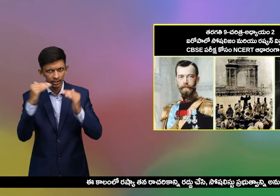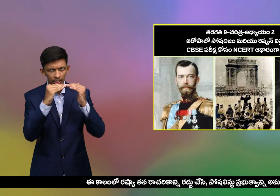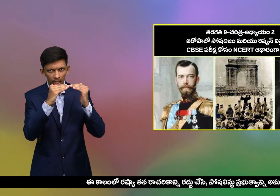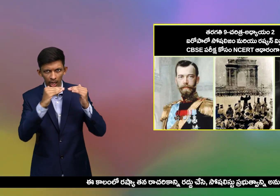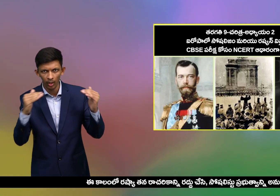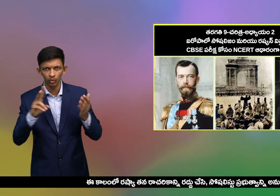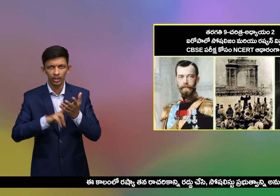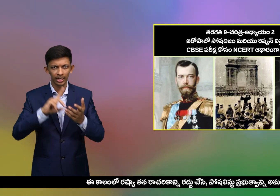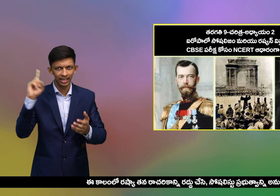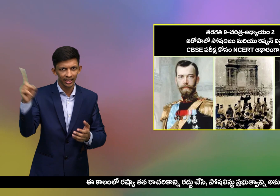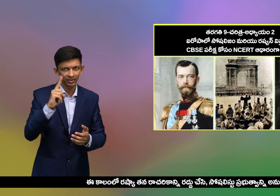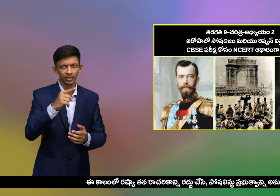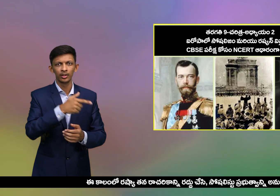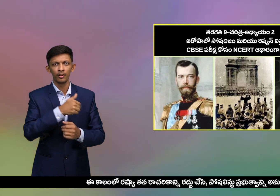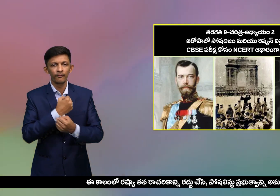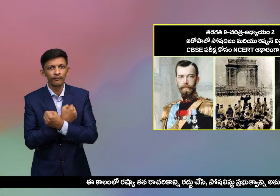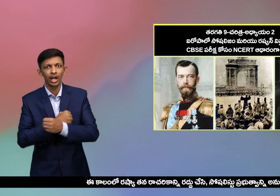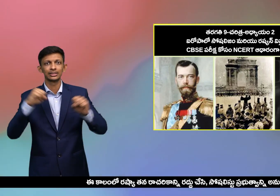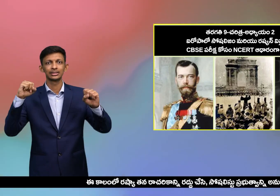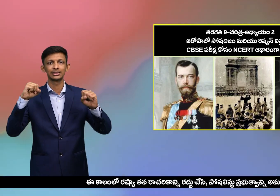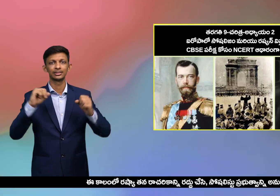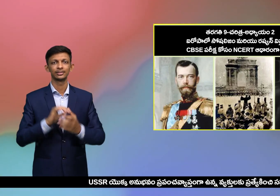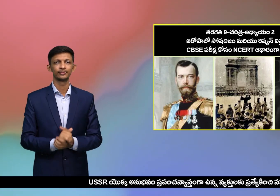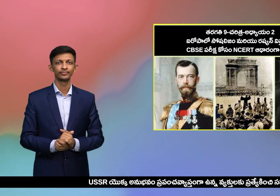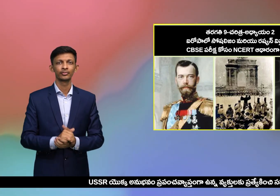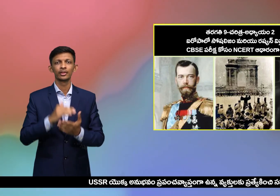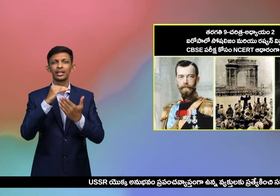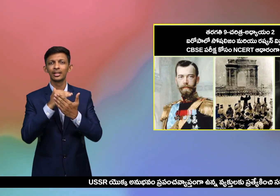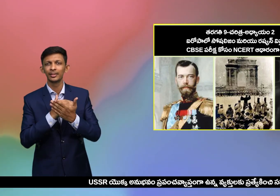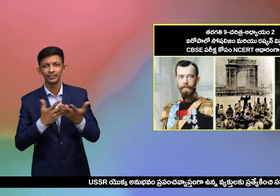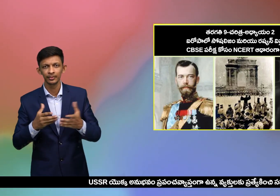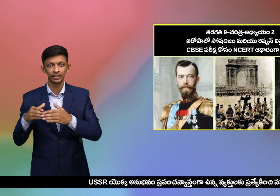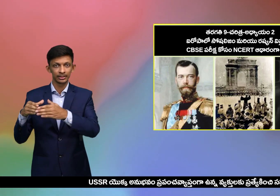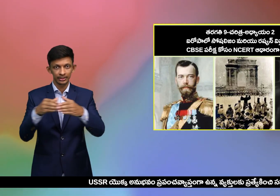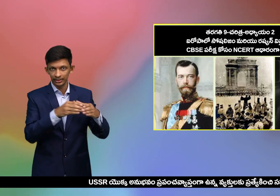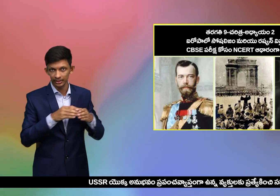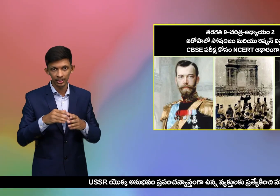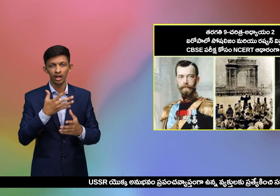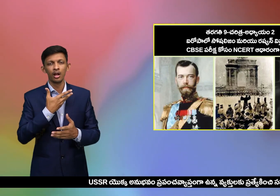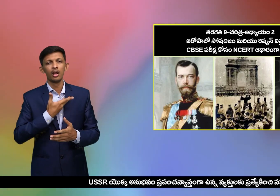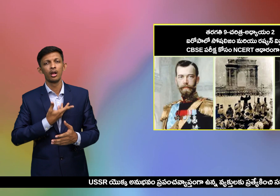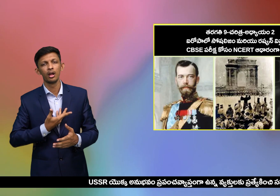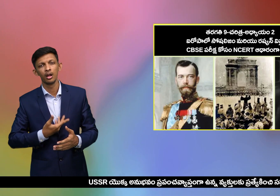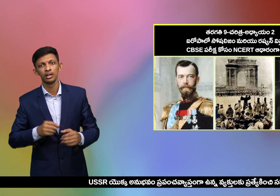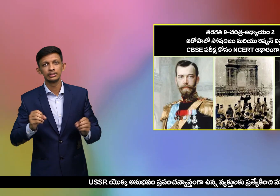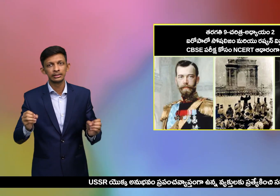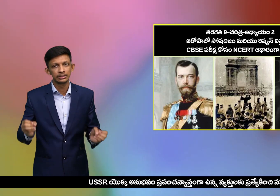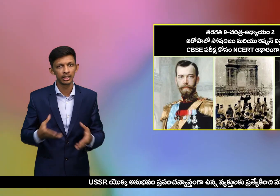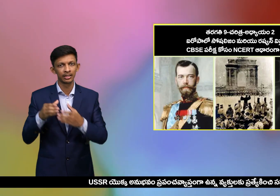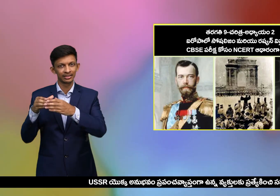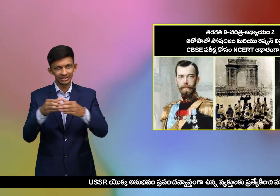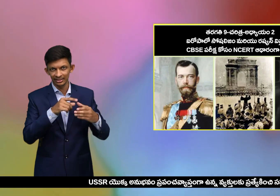రాజరికాన్ని రద్దు చేసి సోషలిస్ట్ ప్రభుత్వాన్ని అనుసరించింది. యుఎస్ఎస్ఆర్ యొక్క అనుభవం ప్రపంచవ్యాప్తంగా ఉన్న